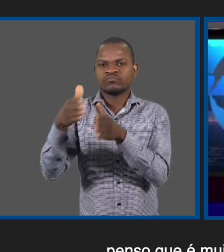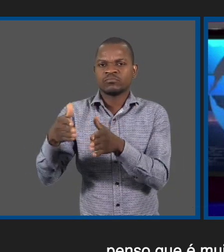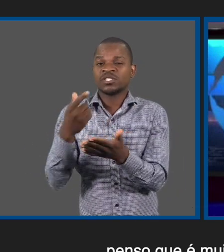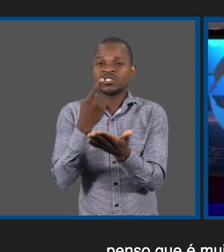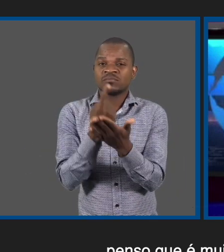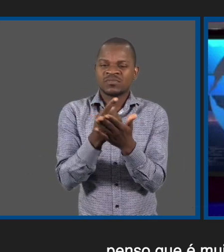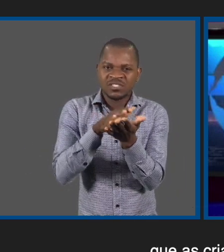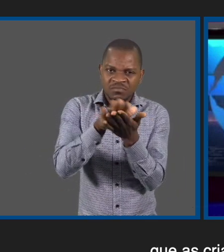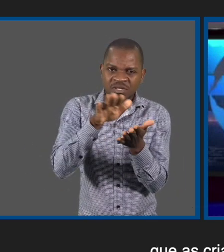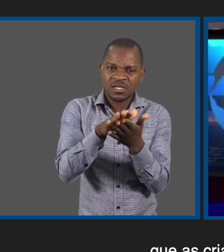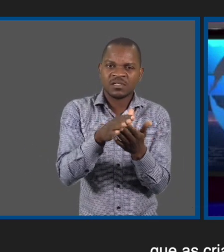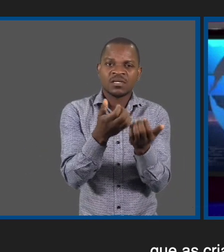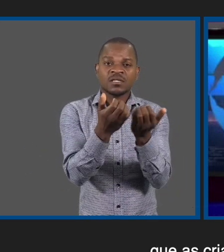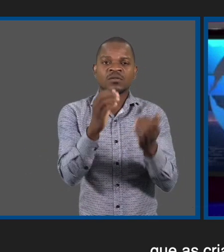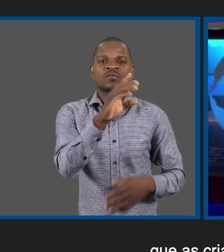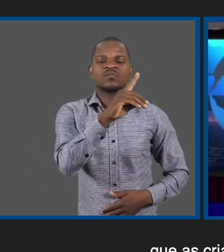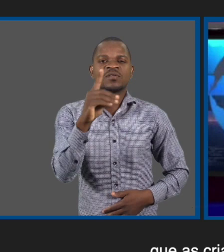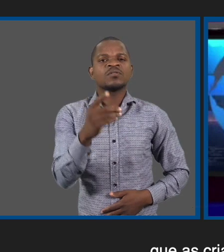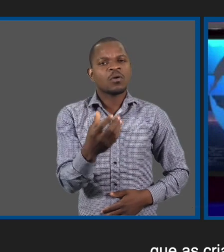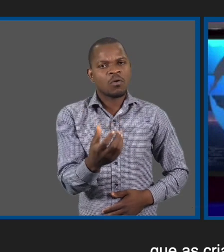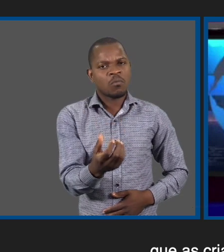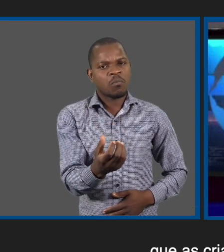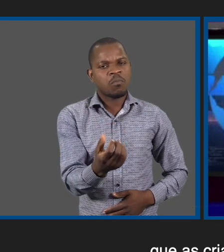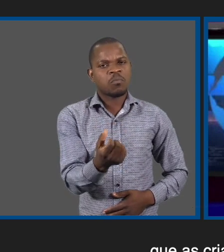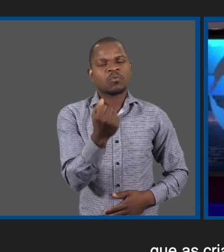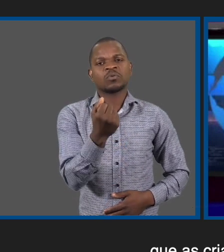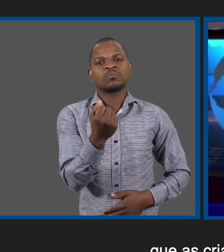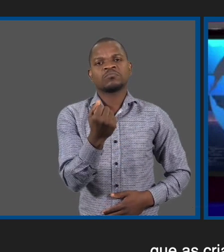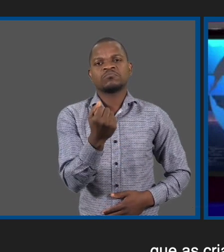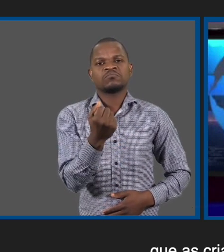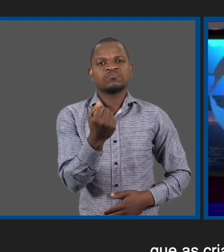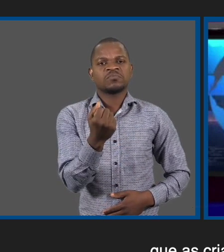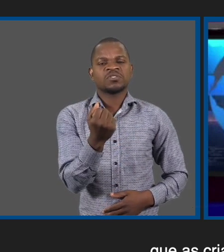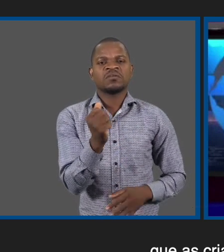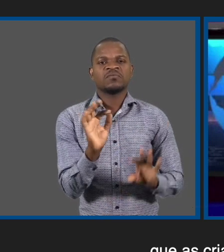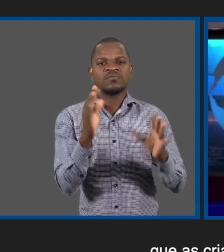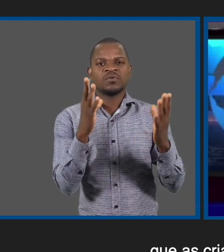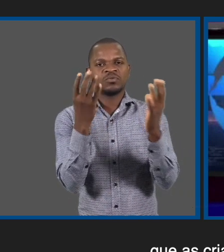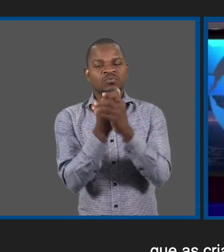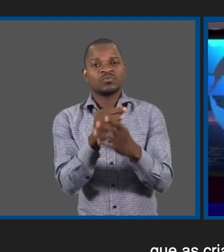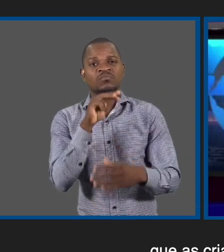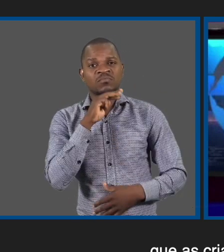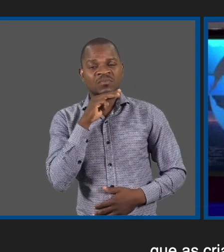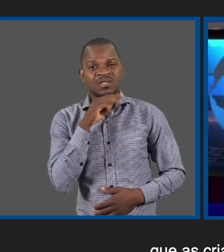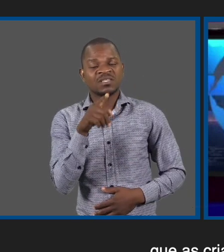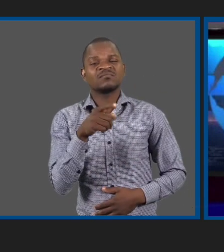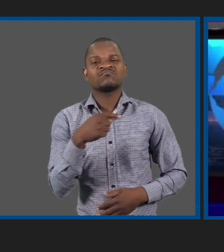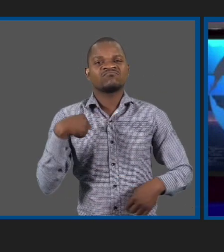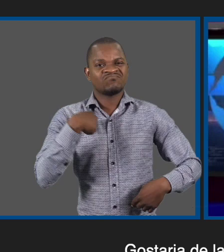os riscos particulares que as crianças com deficiência que vivem com a mãe